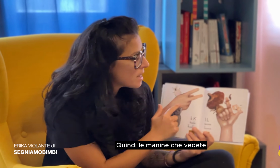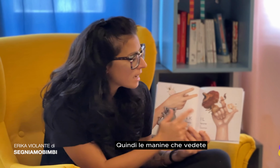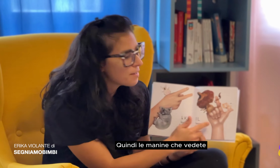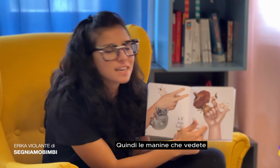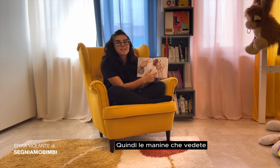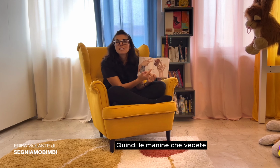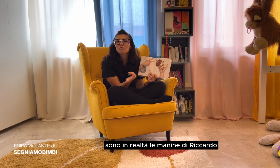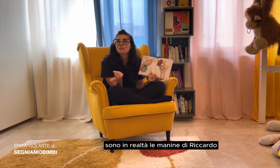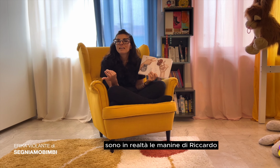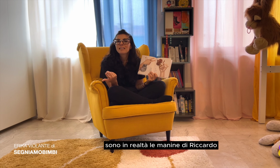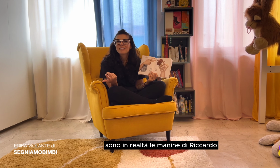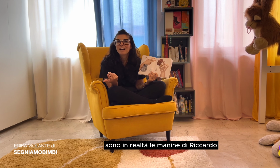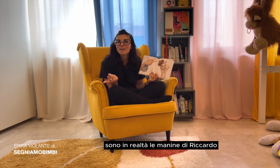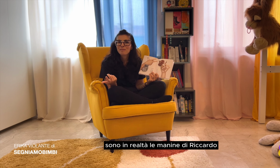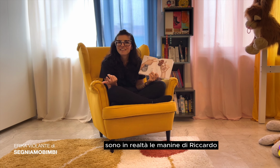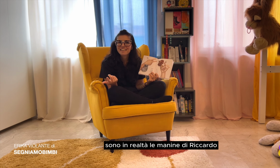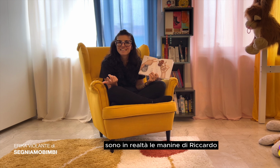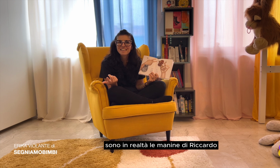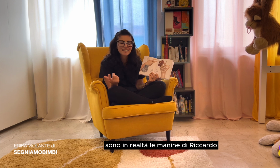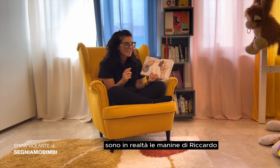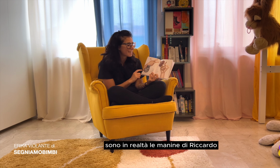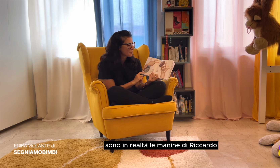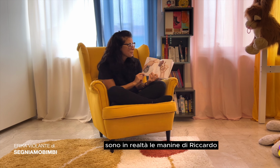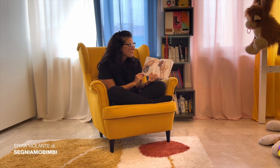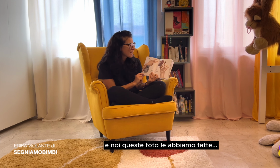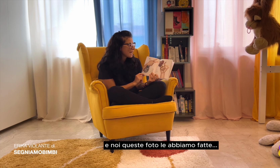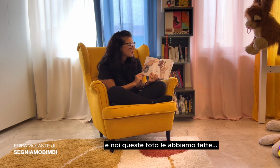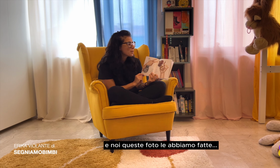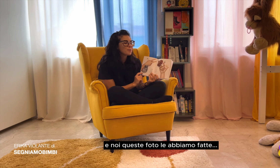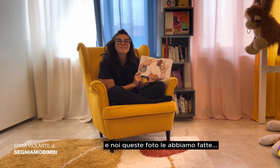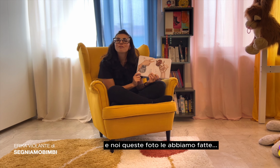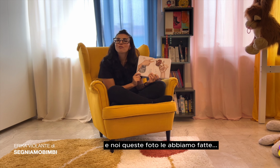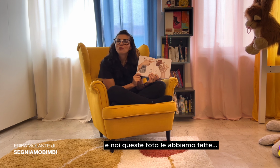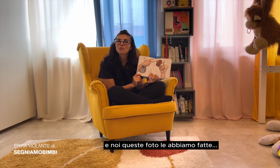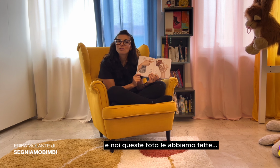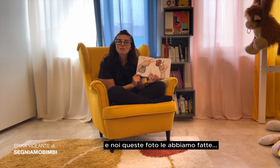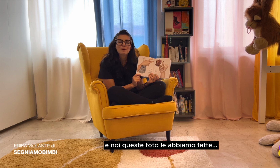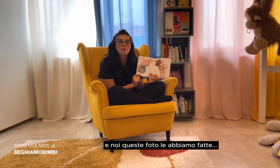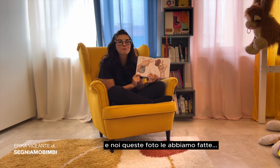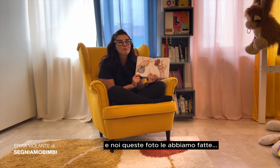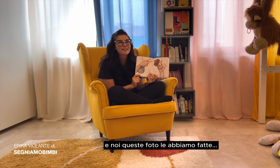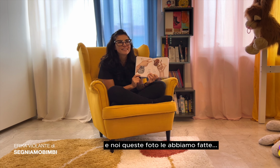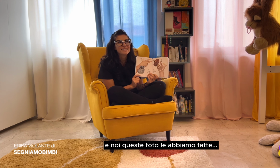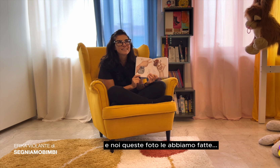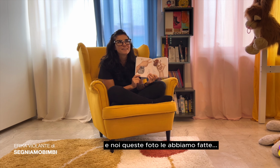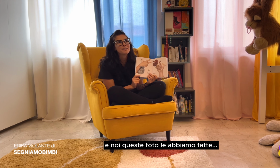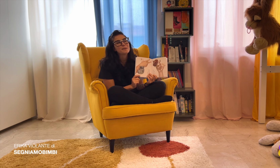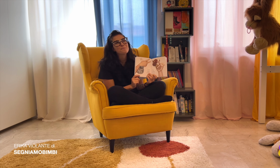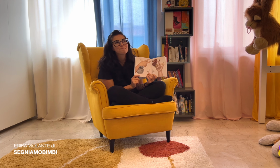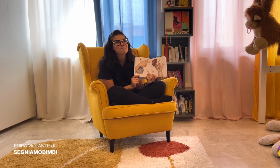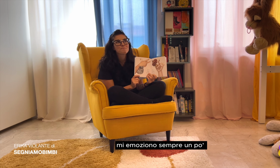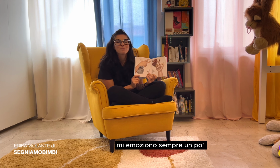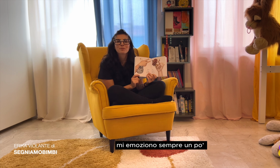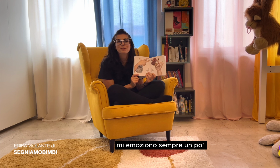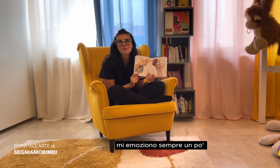che vedete sono in realtà le manine di Riccardo e noi queste foto le abbiamo fatte. Mi emoziono sempre